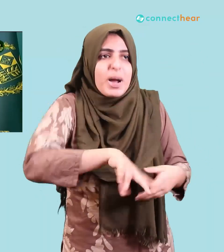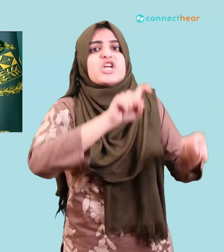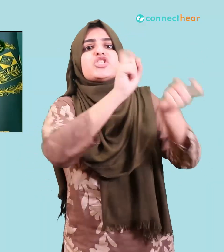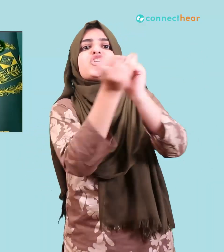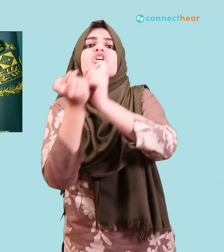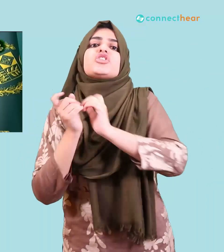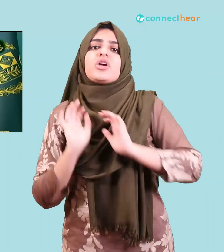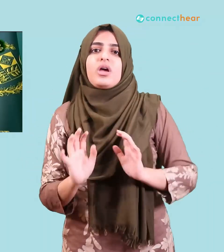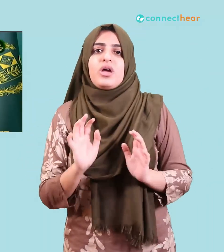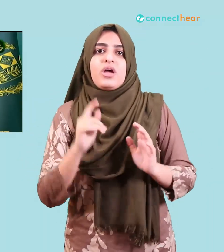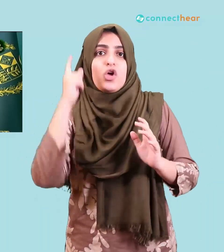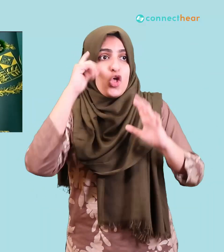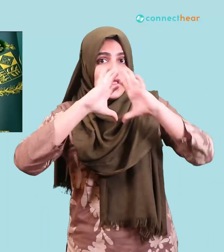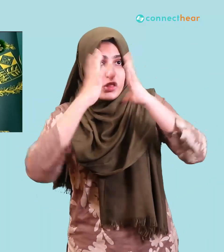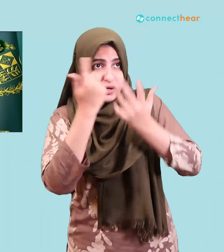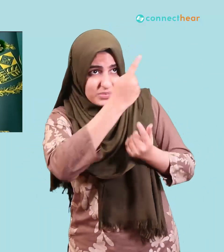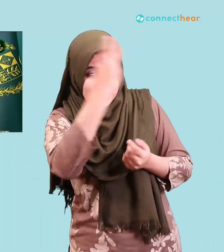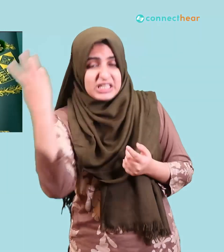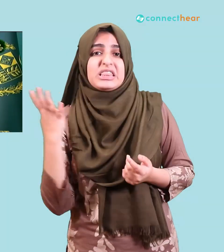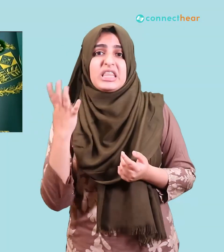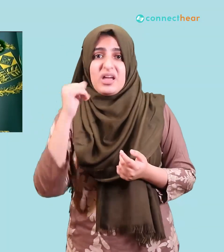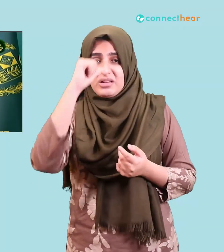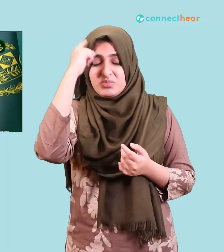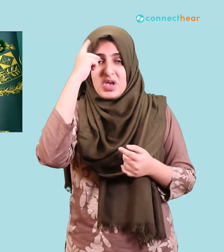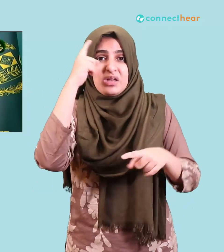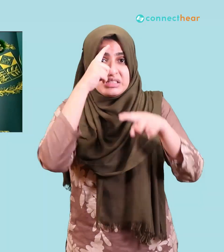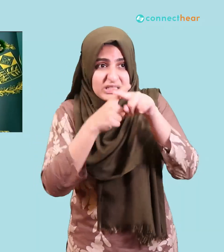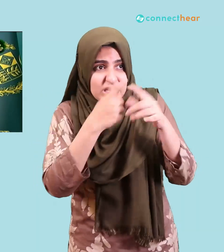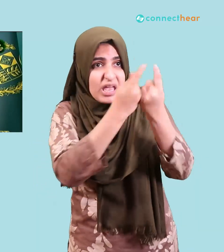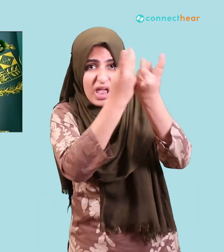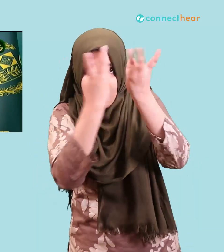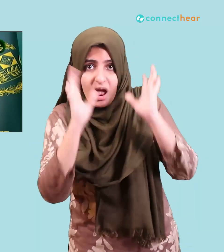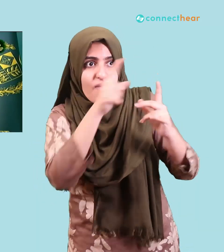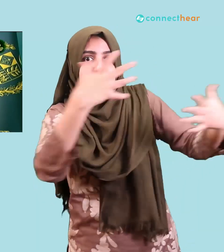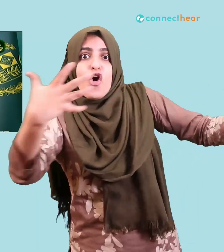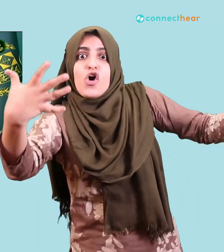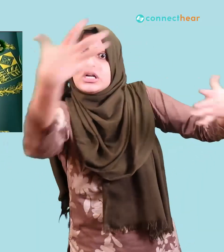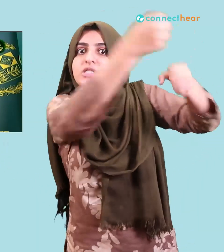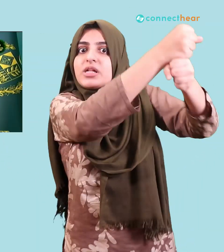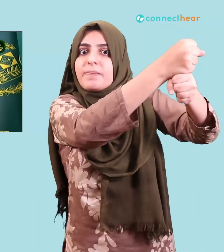میں تھوڑے سے یہودی ہیں، لیکن وہ سارے یہودیوں نے اکٹھے ہو کے